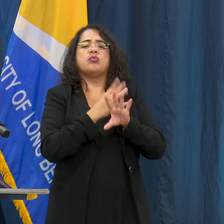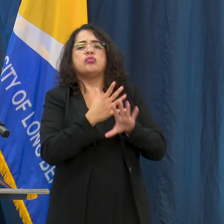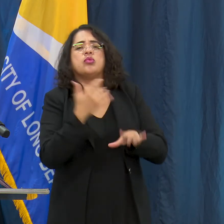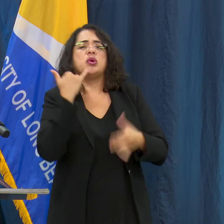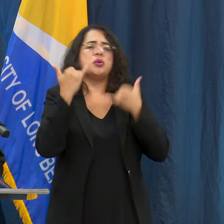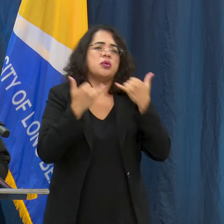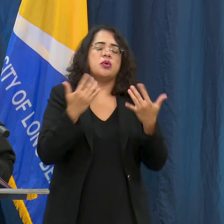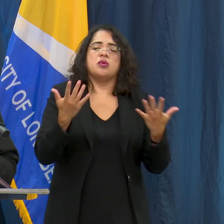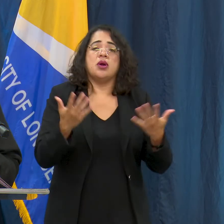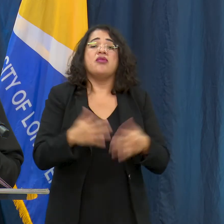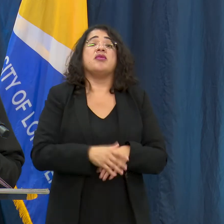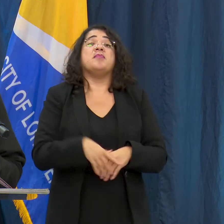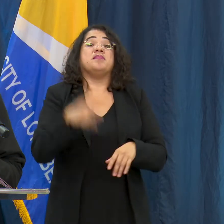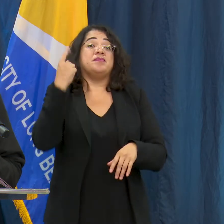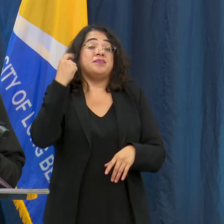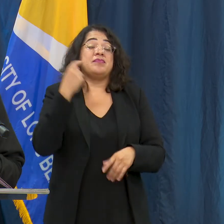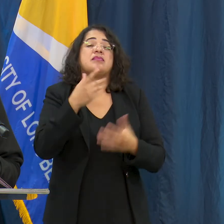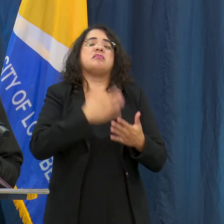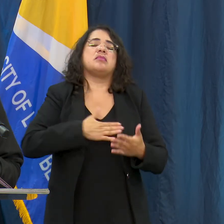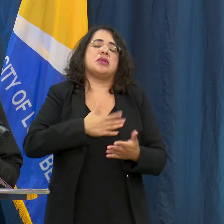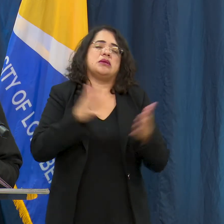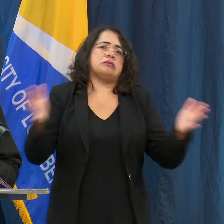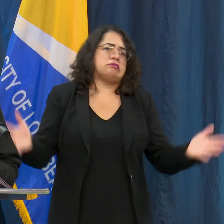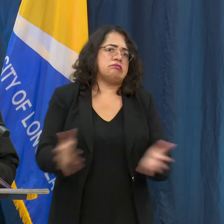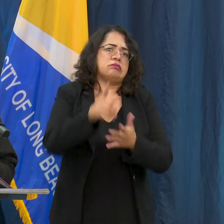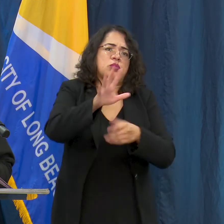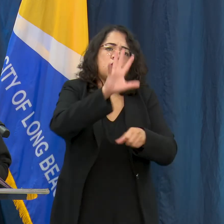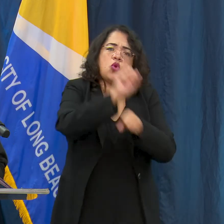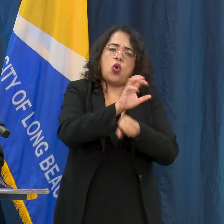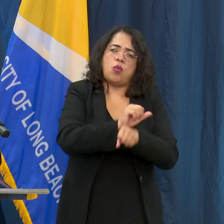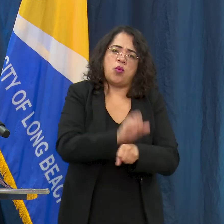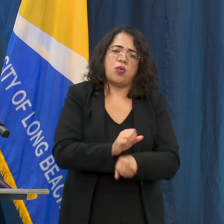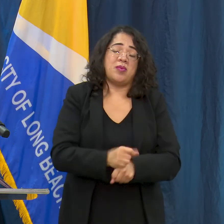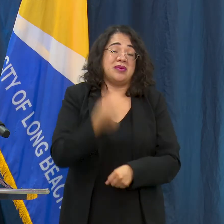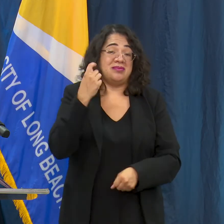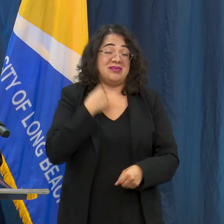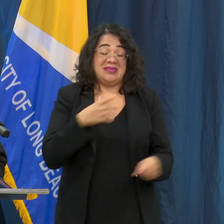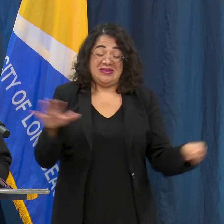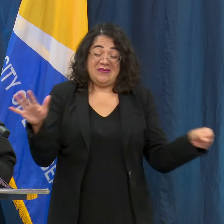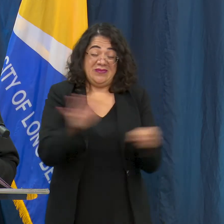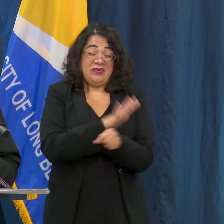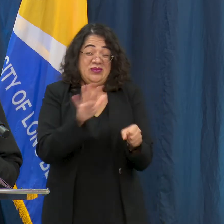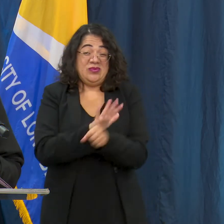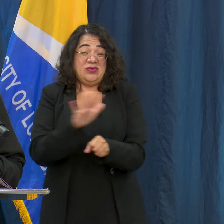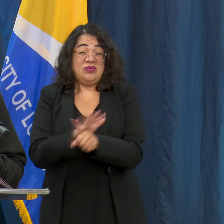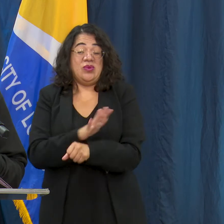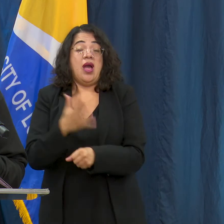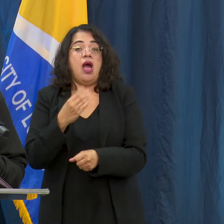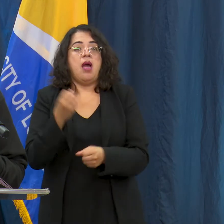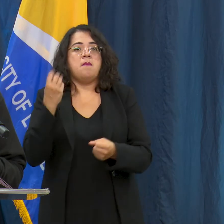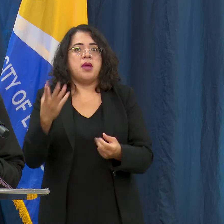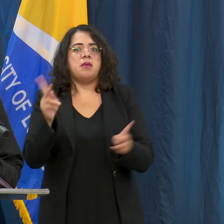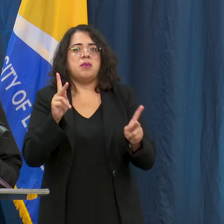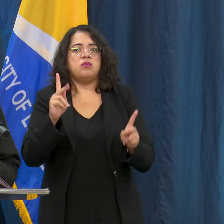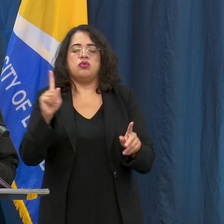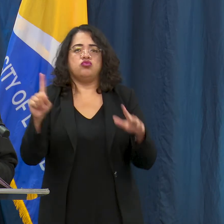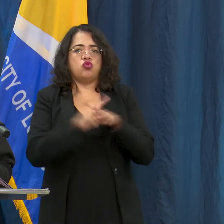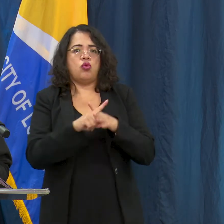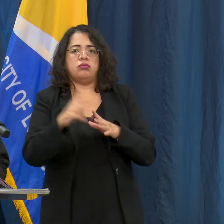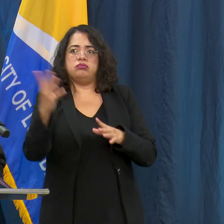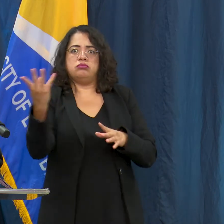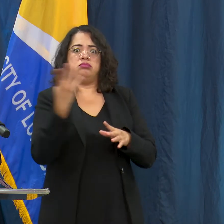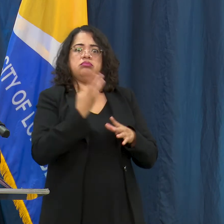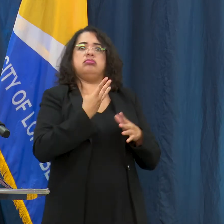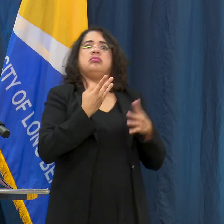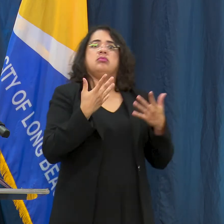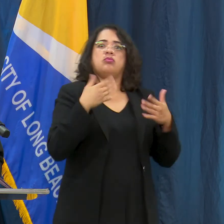estos últimos días hemos visto un aumento de personas que están tratando de llegar a los sitios de pruebas